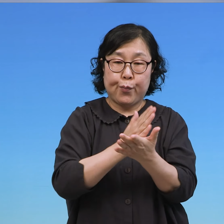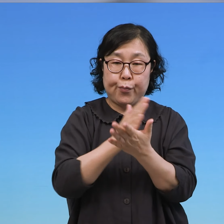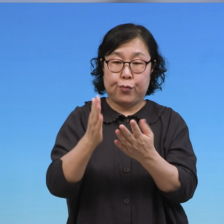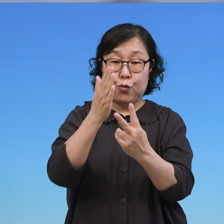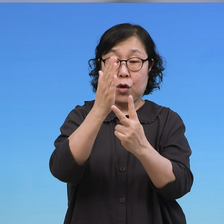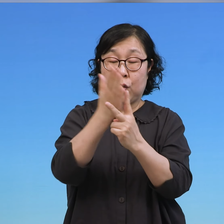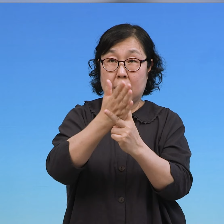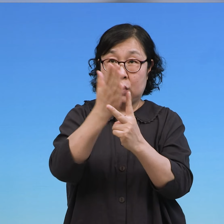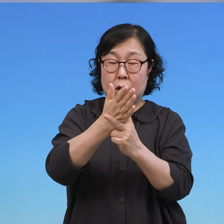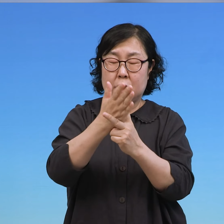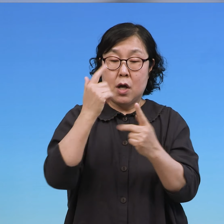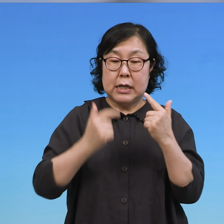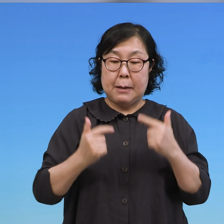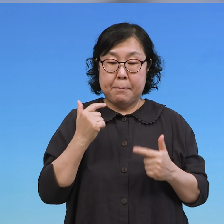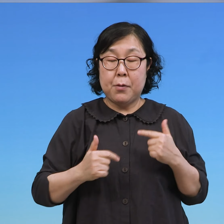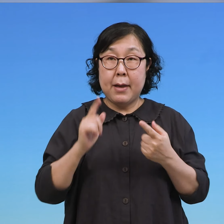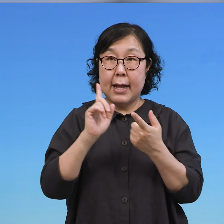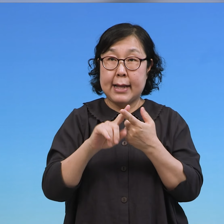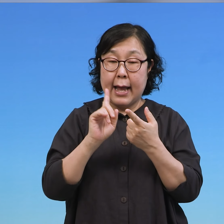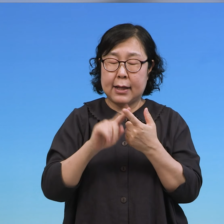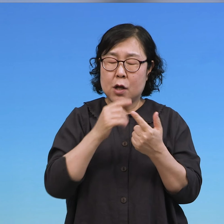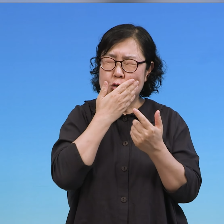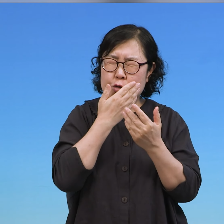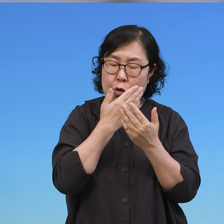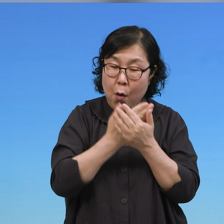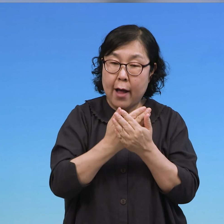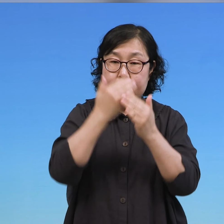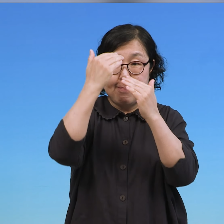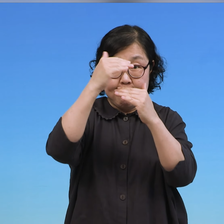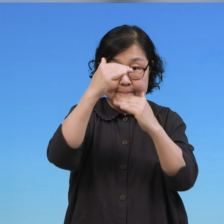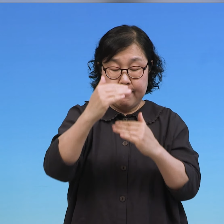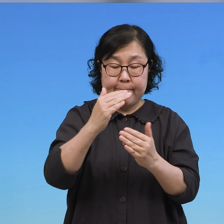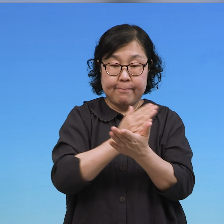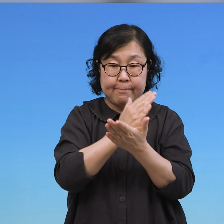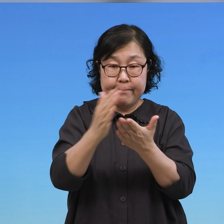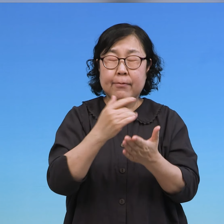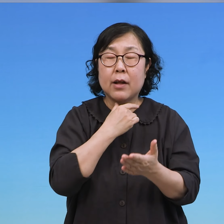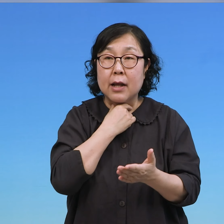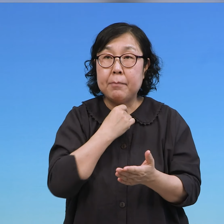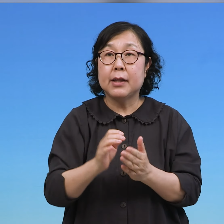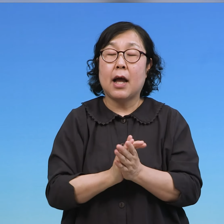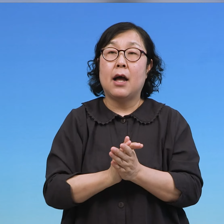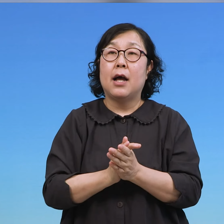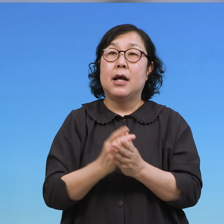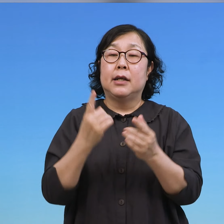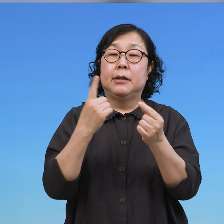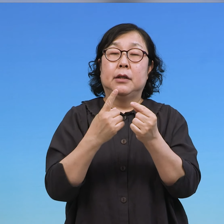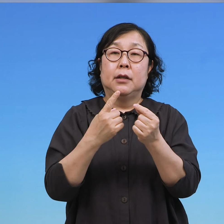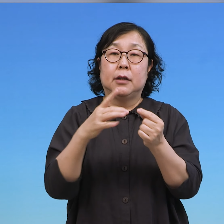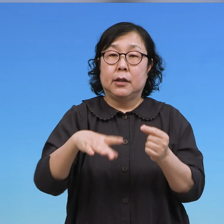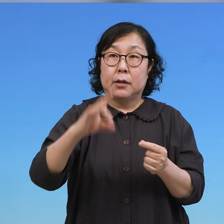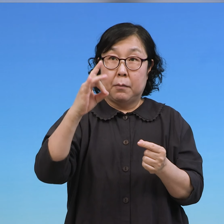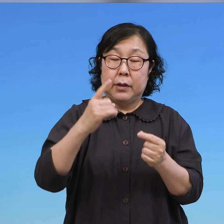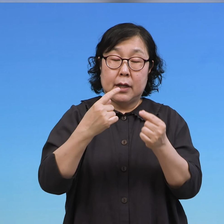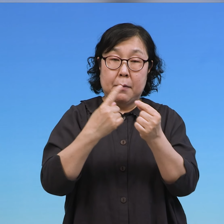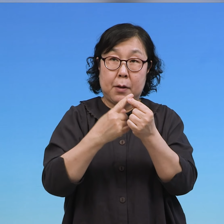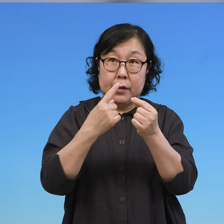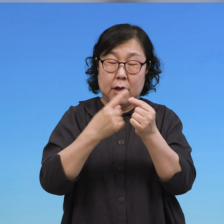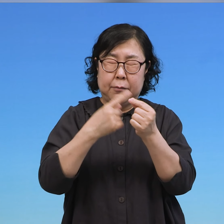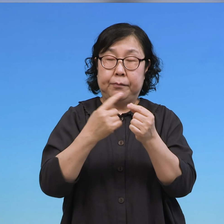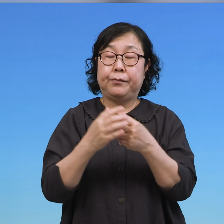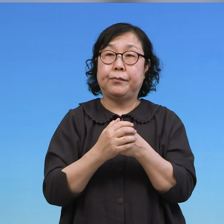후반부로 나누어서 제가 이제 기쁨에 대하여 몇 가지 중요한 포인트를 나누려고 하는데요. 자, 먼저 이